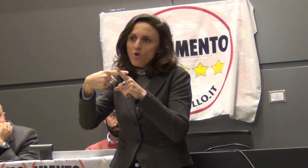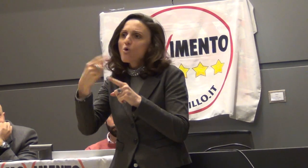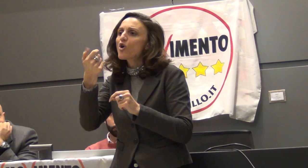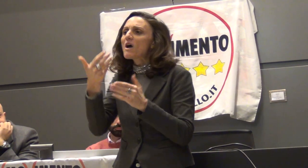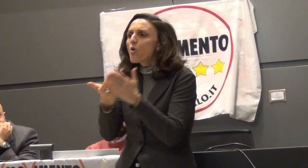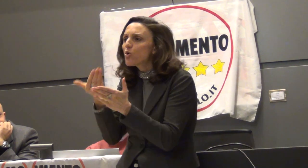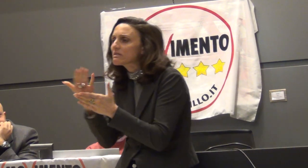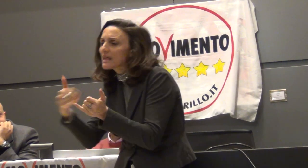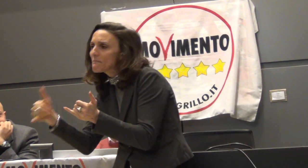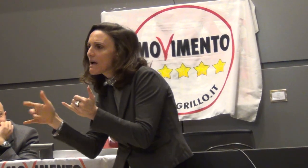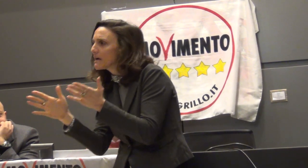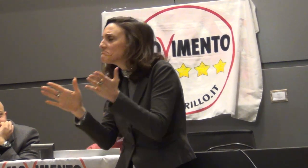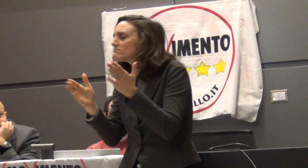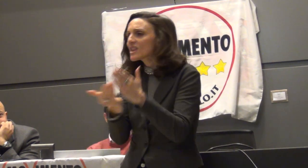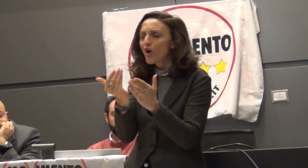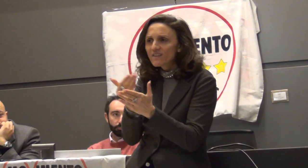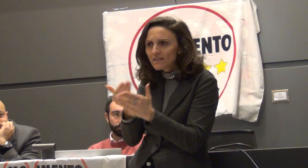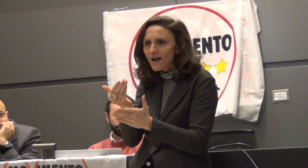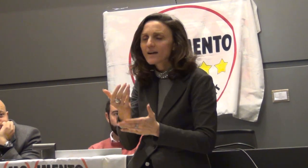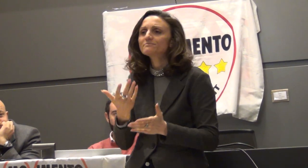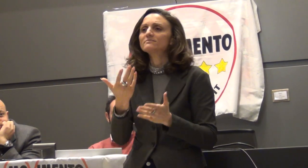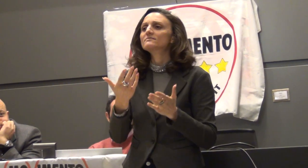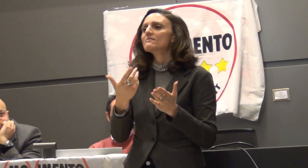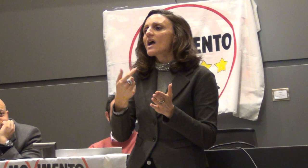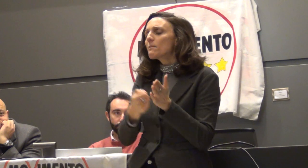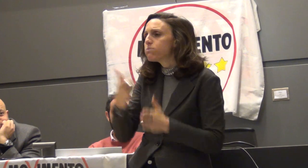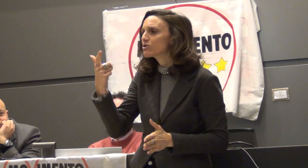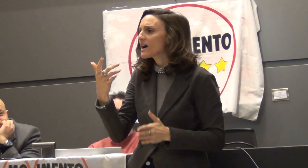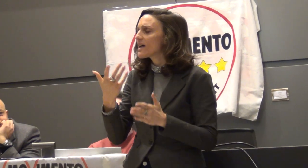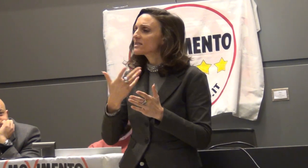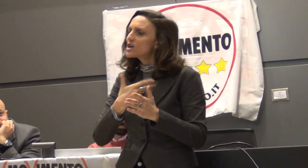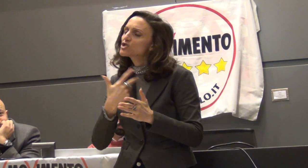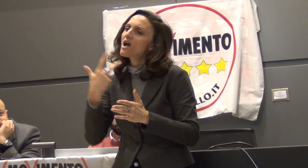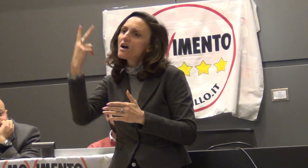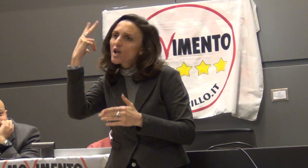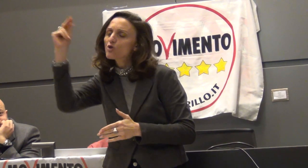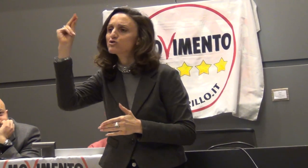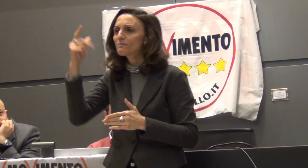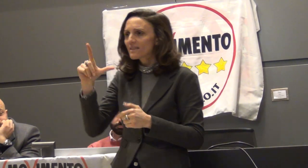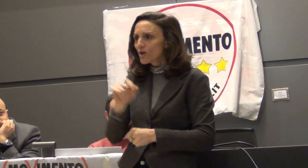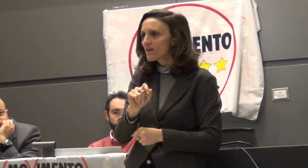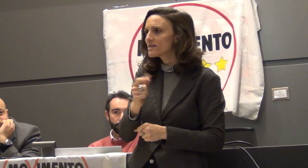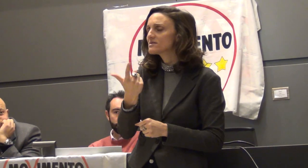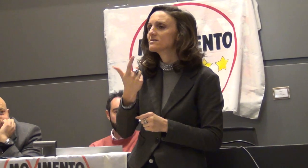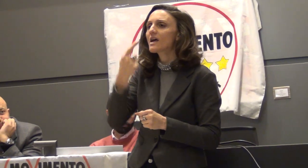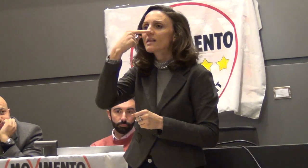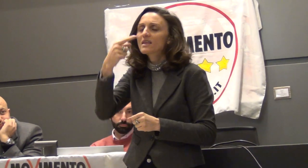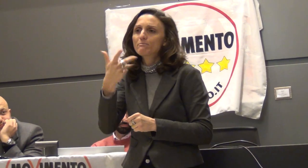e anche come ultima novità, come ultima informazione voglio dire che il